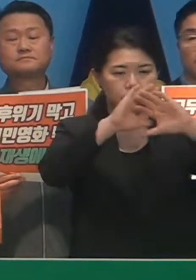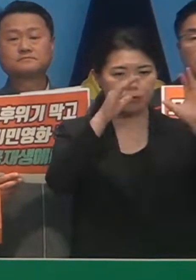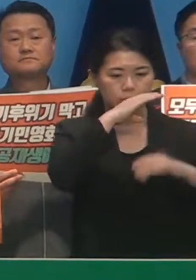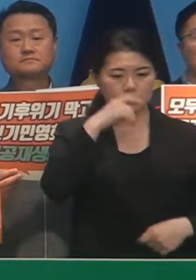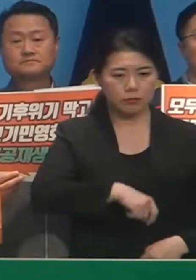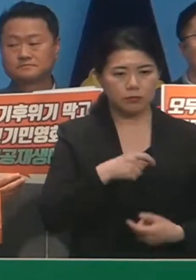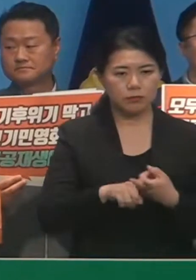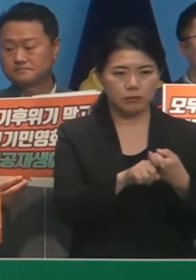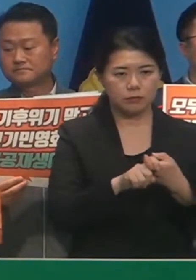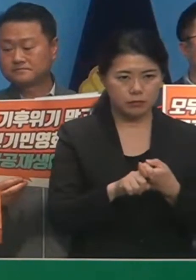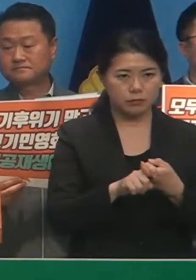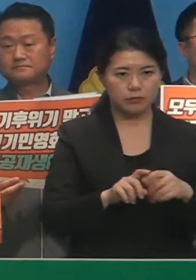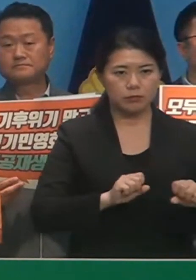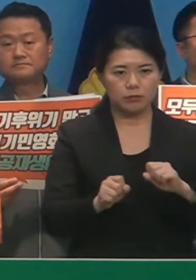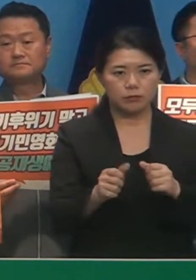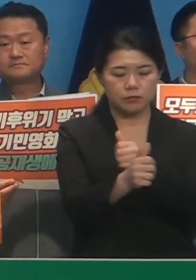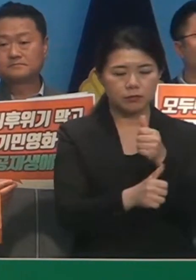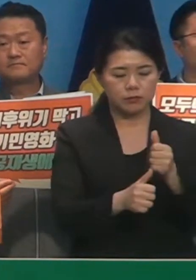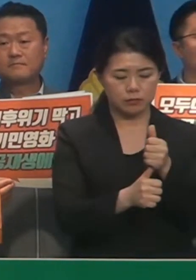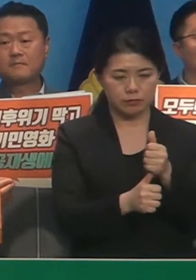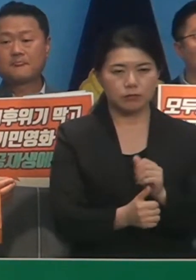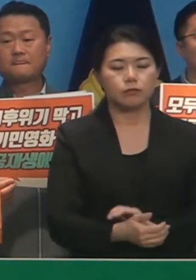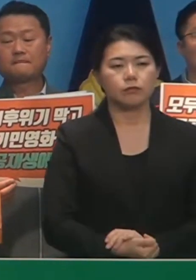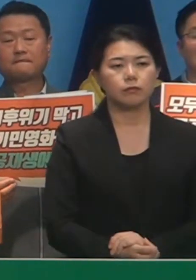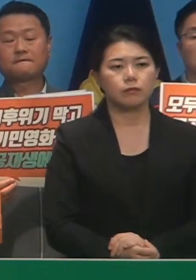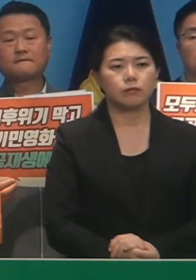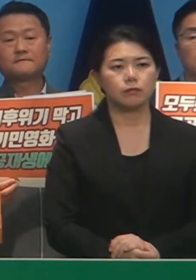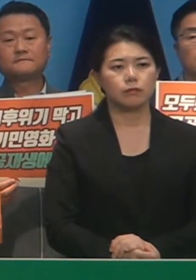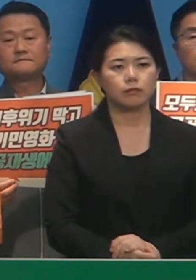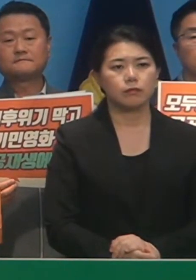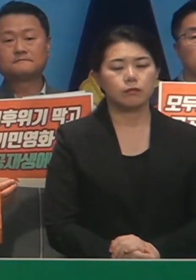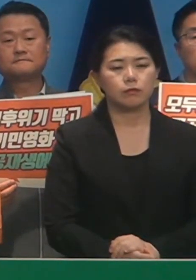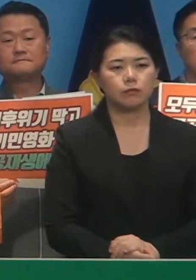기후정의동맹 집행위원장 권한대 은행활동가입니다.